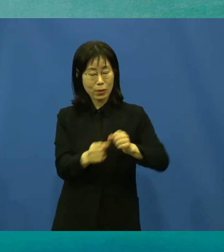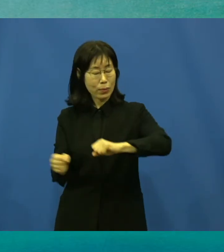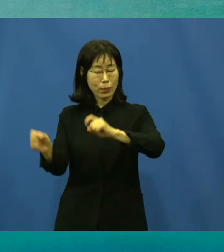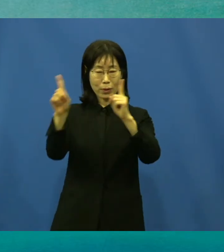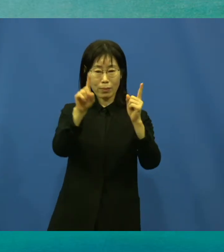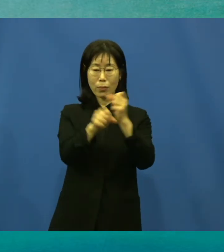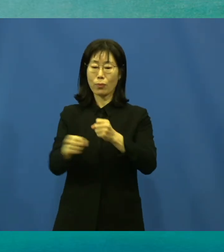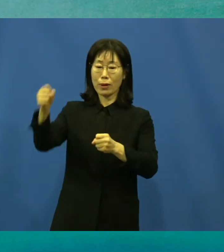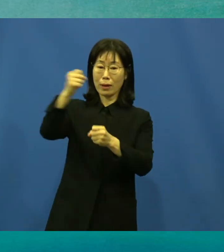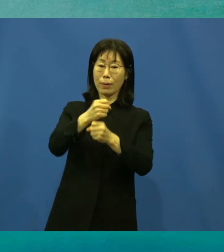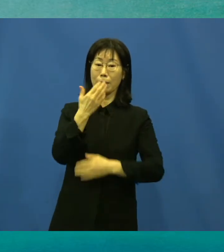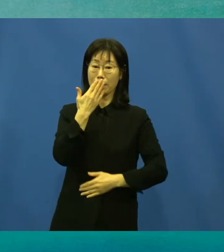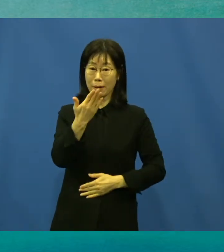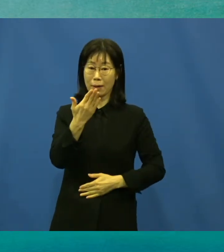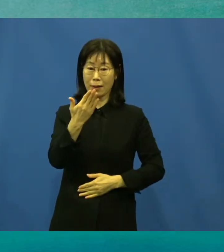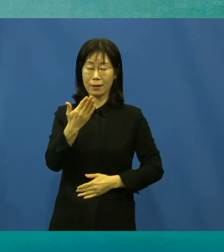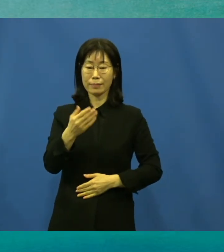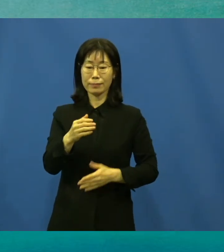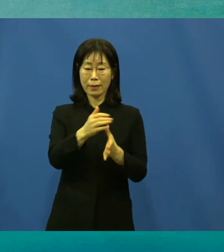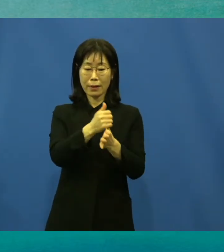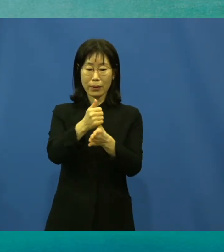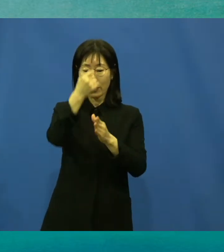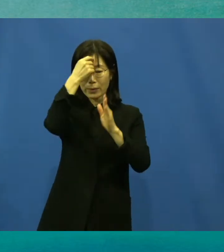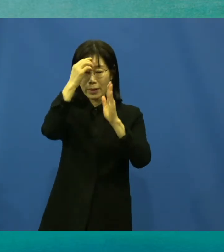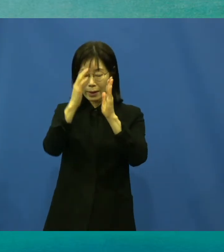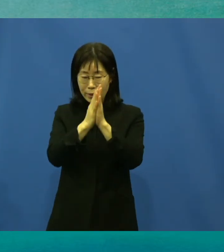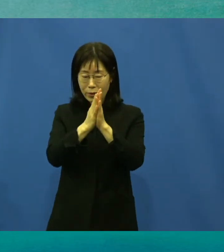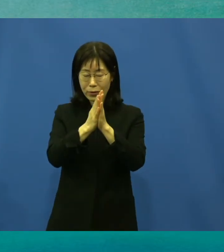요나의 기도는 터닝 포인트입니다.